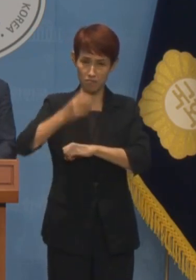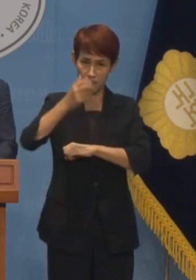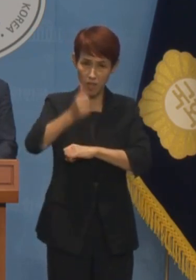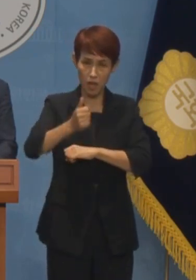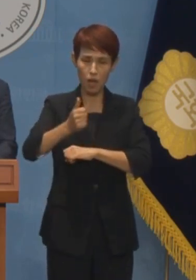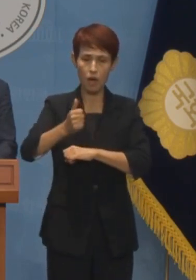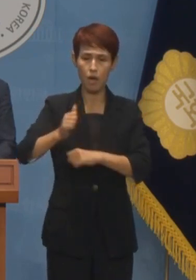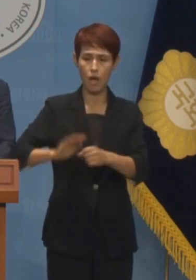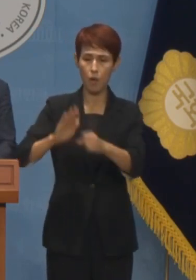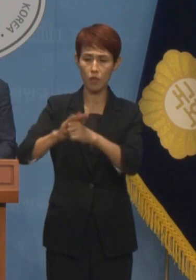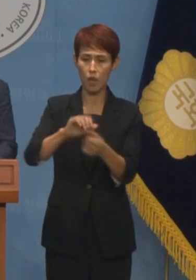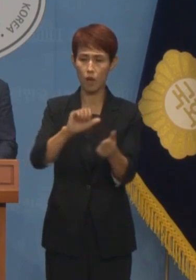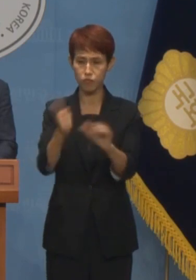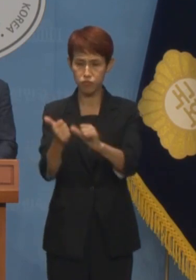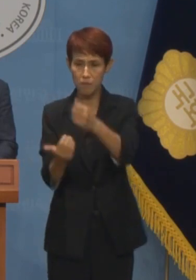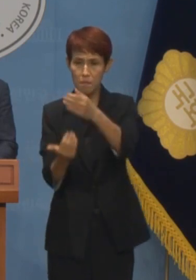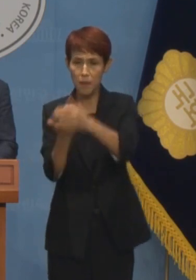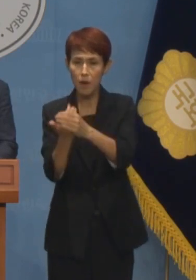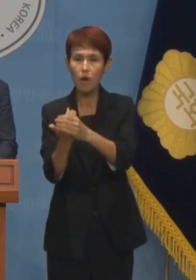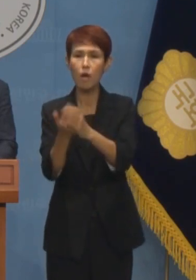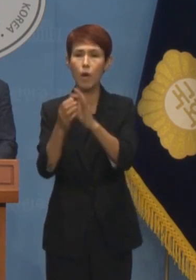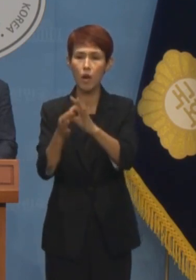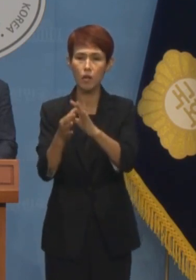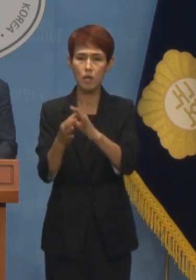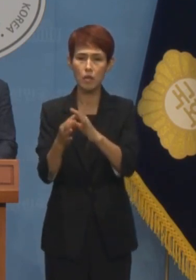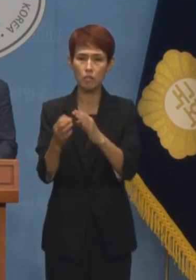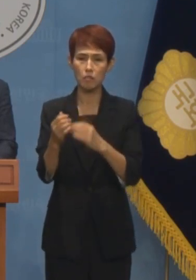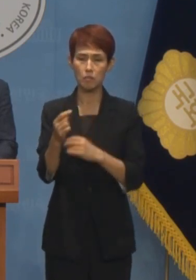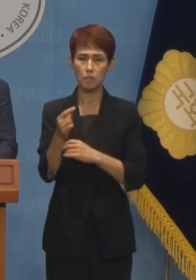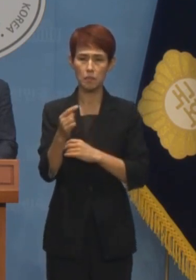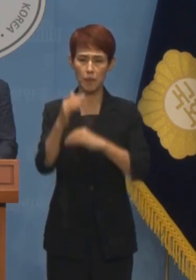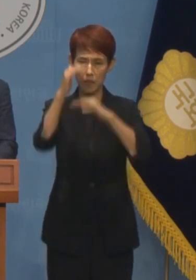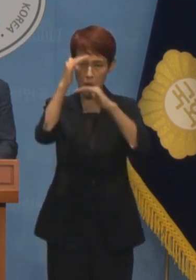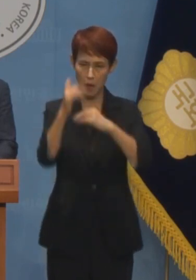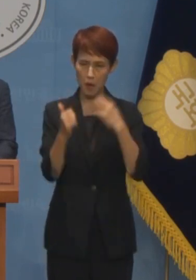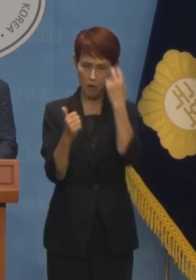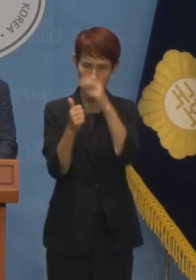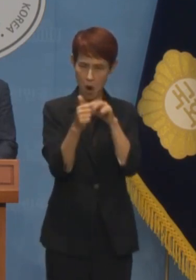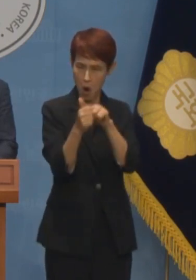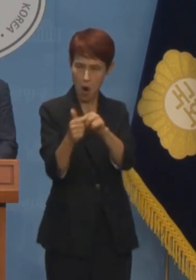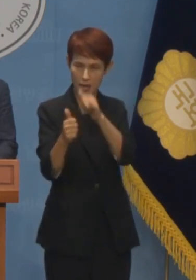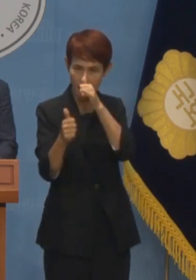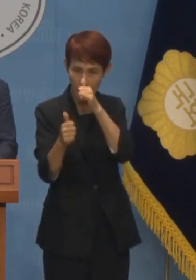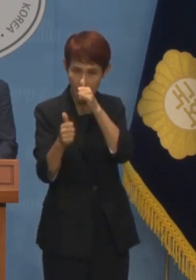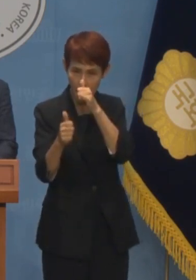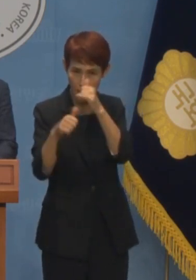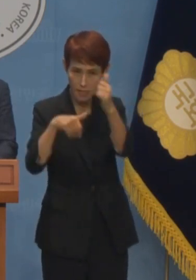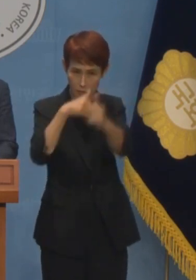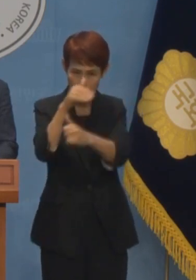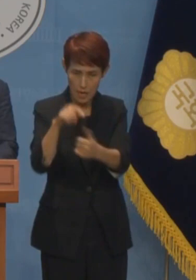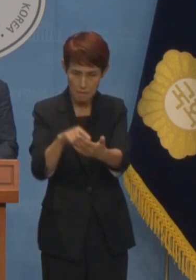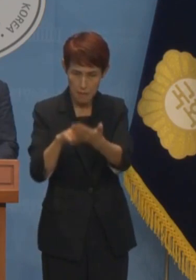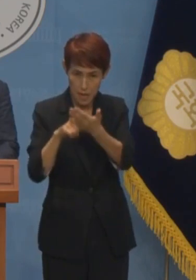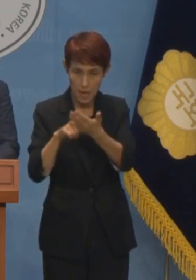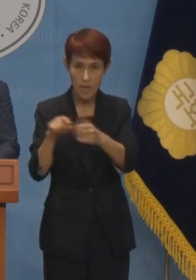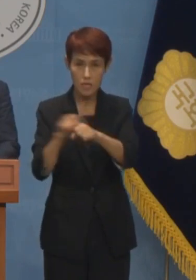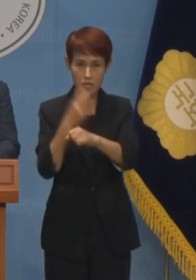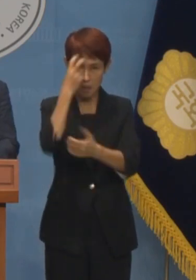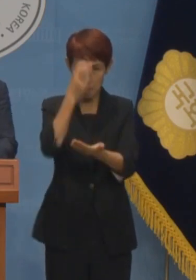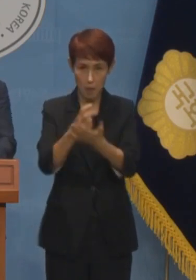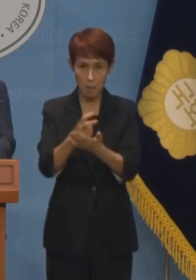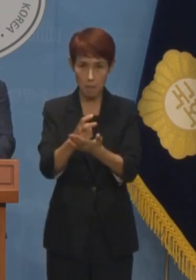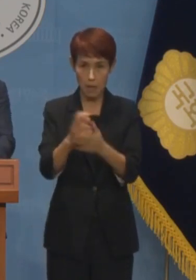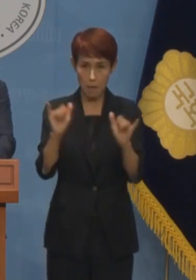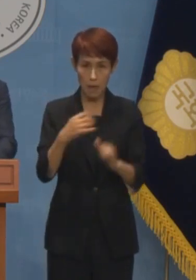순직 사건 외압에 개입한 통화 기록 등 정황이 나오자 특검법이 두려워 단속을 강화하고자 하려는 것 아닙니까?